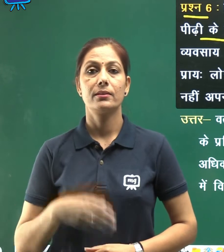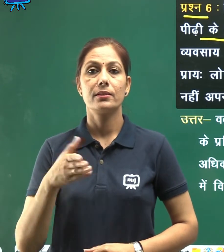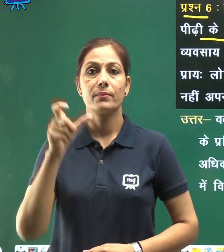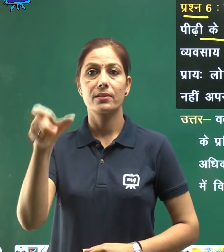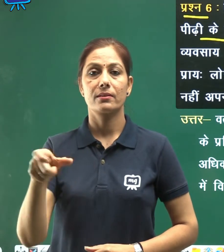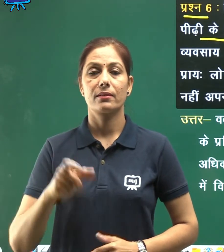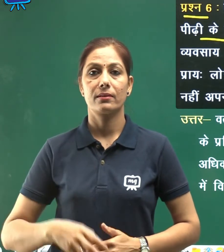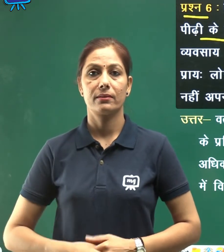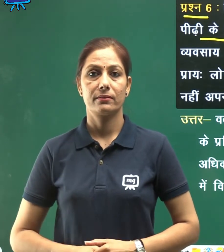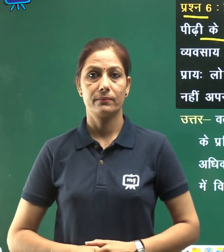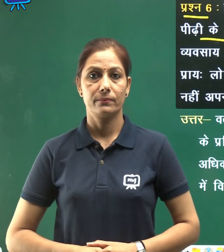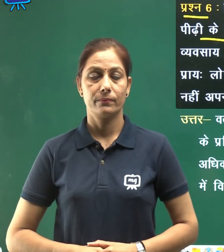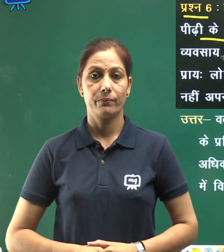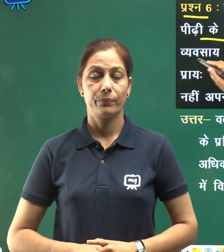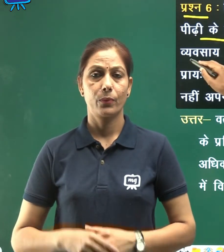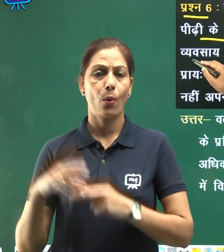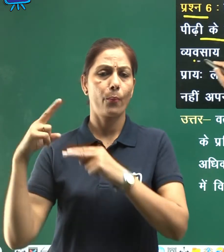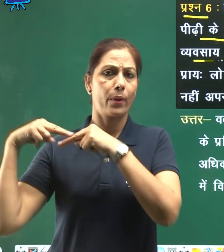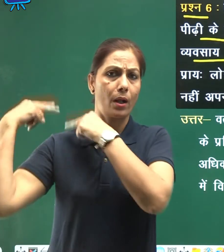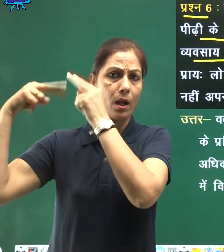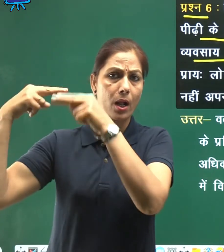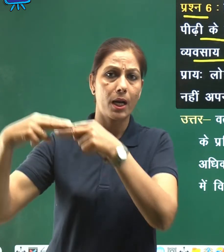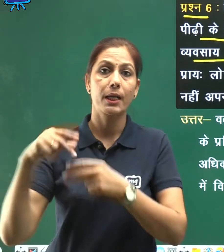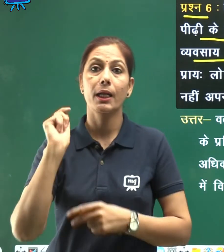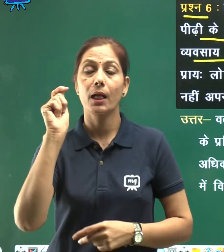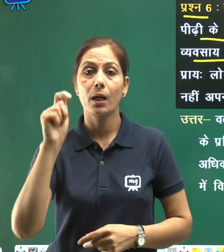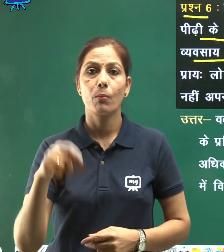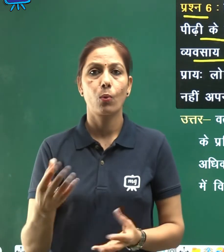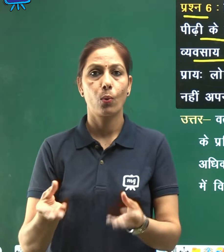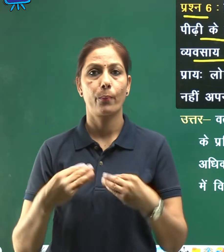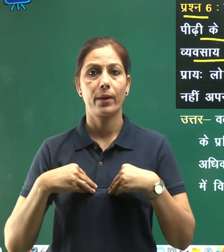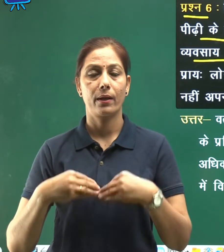जिन्होंने खानदानी व्यवसाय अपनाया।